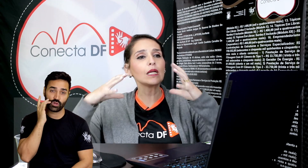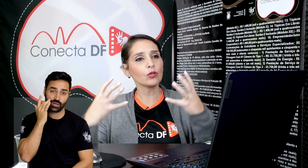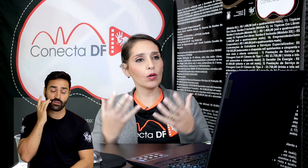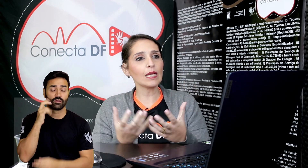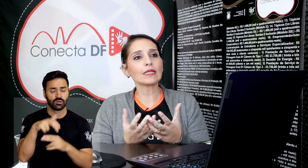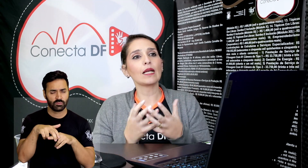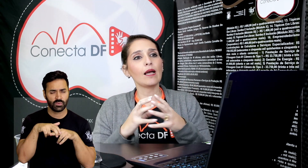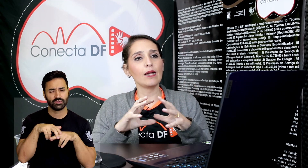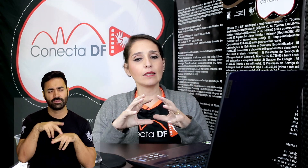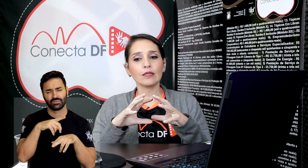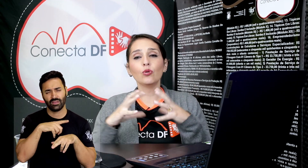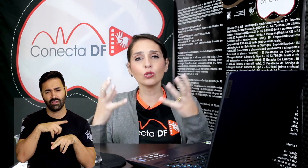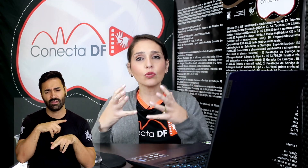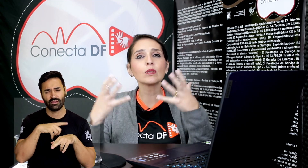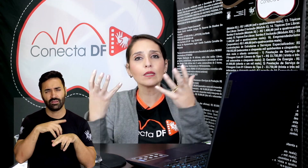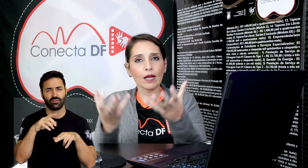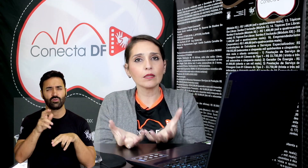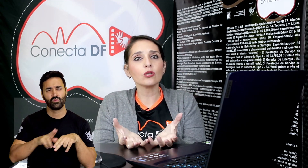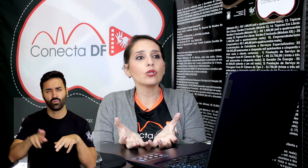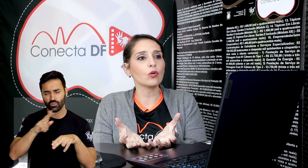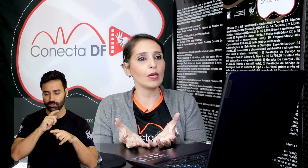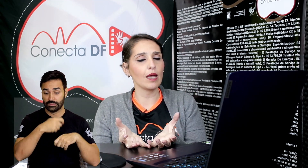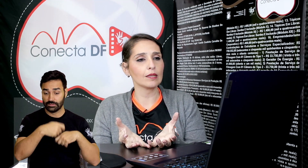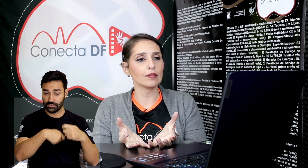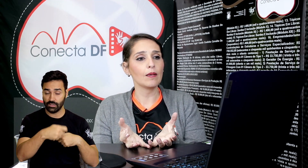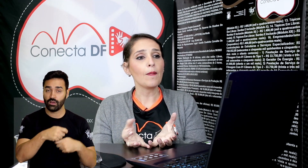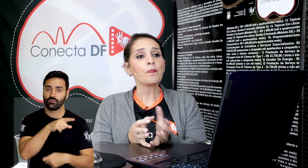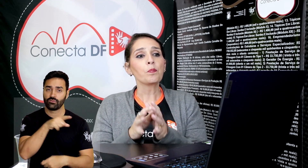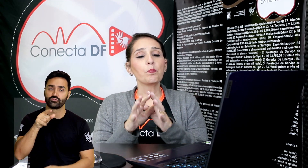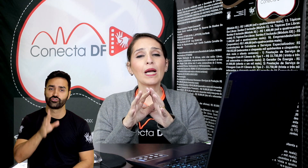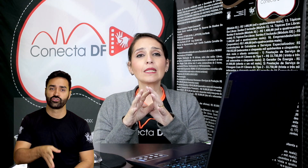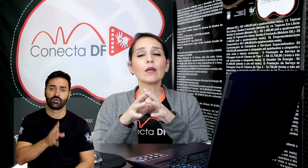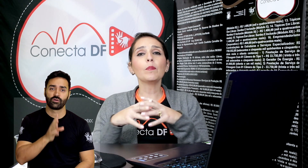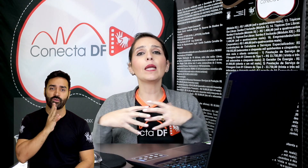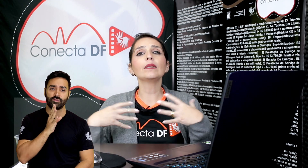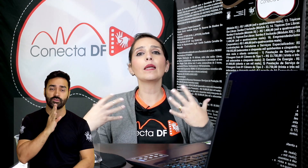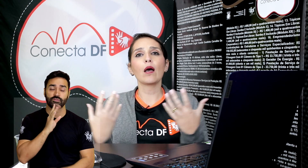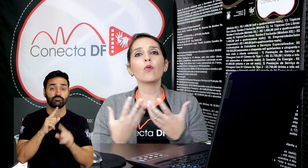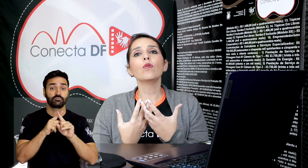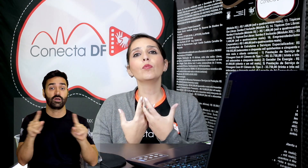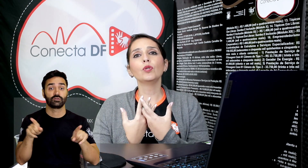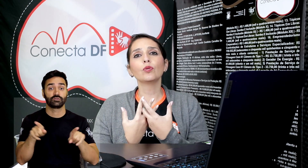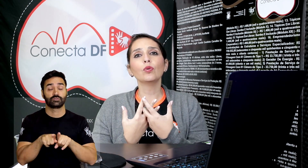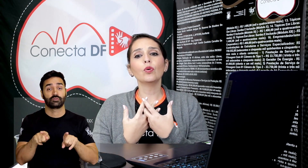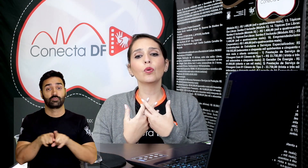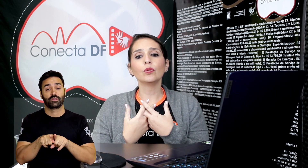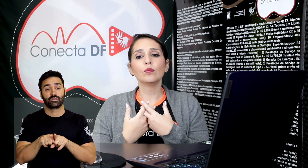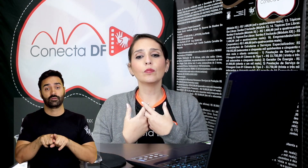Então, tem todo esse uso dos sinais que a gente conhece. Mas também tem algo